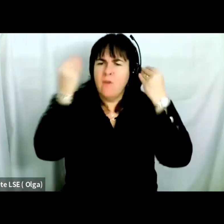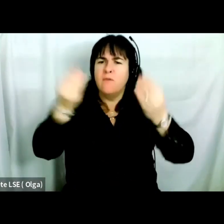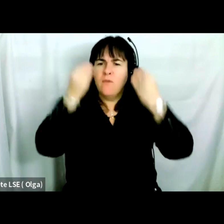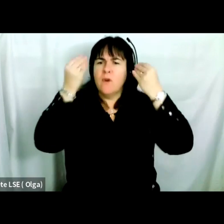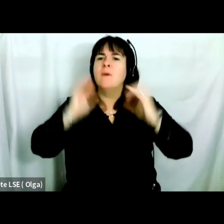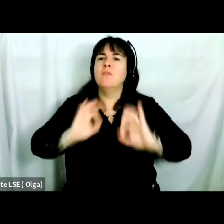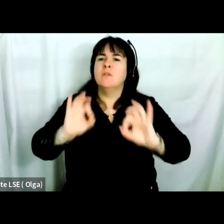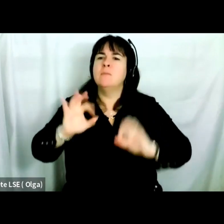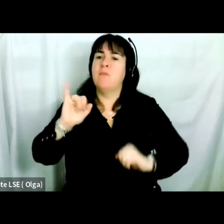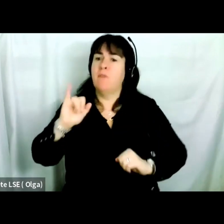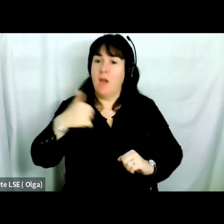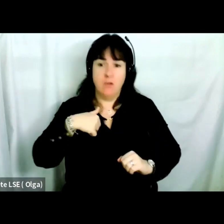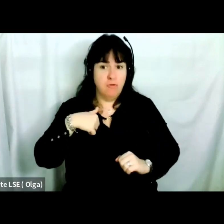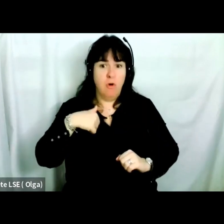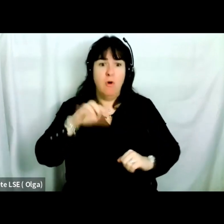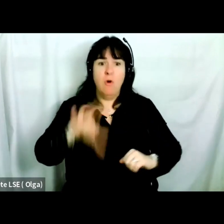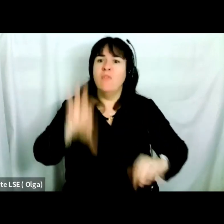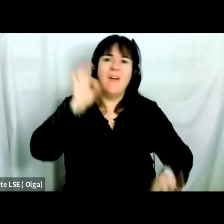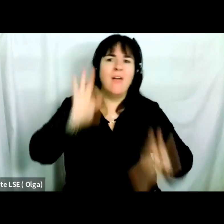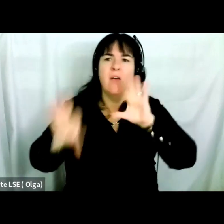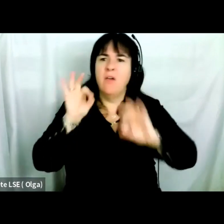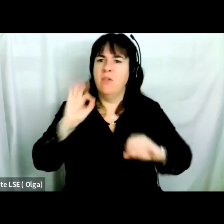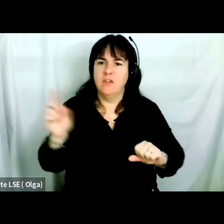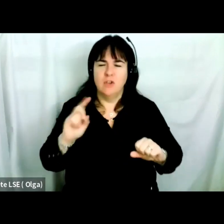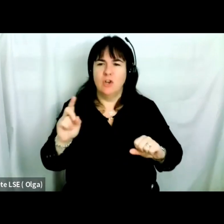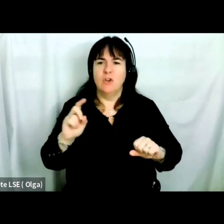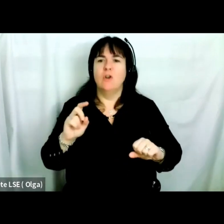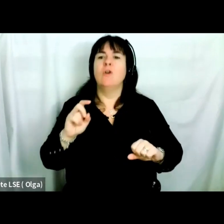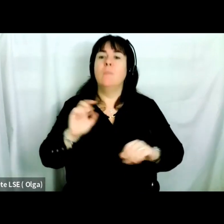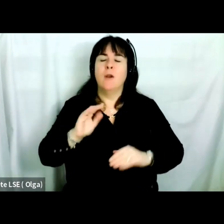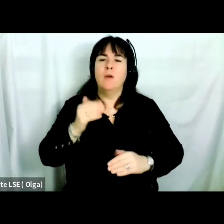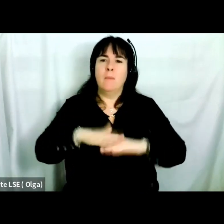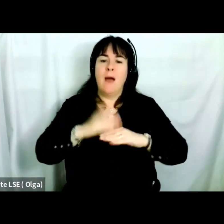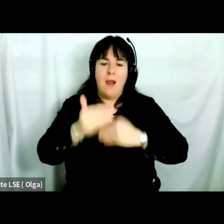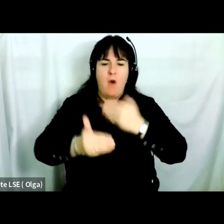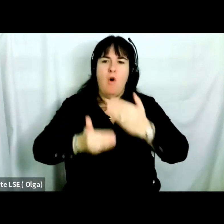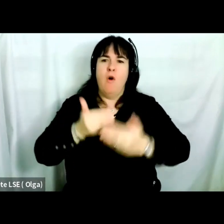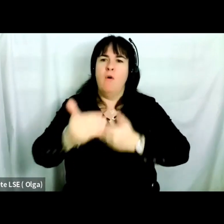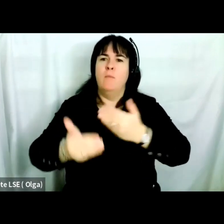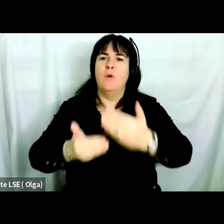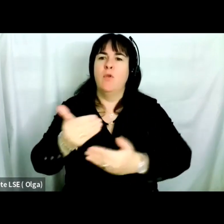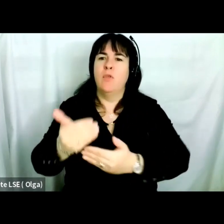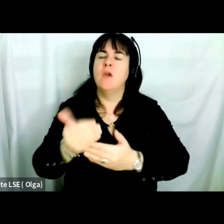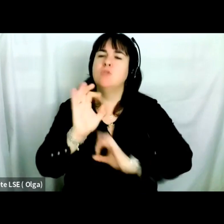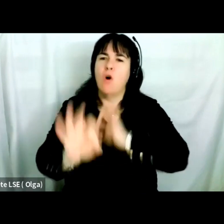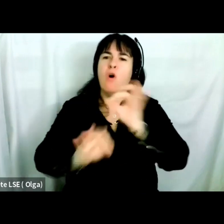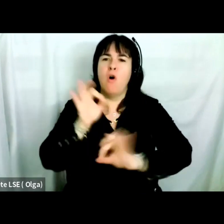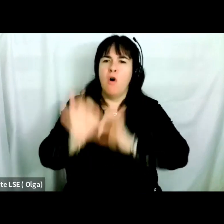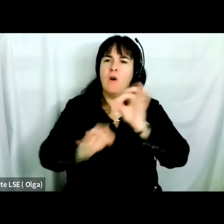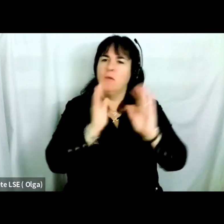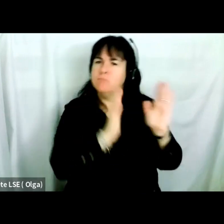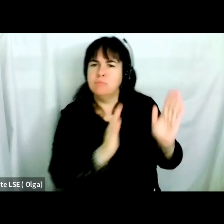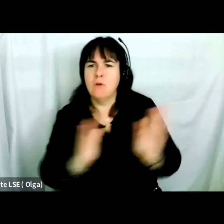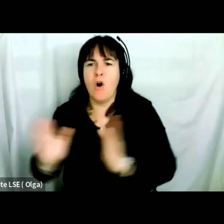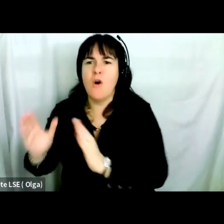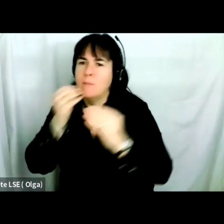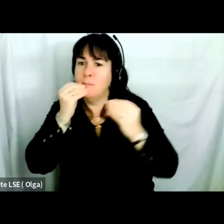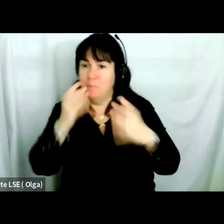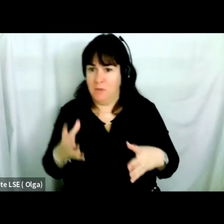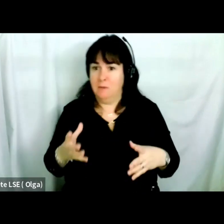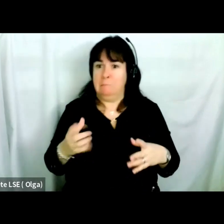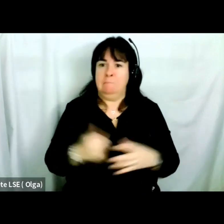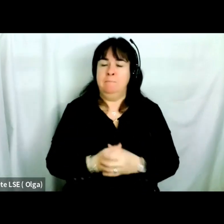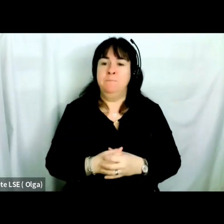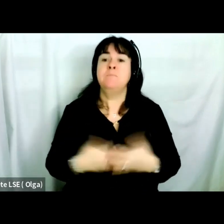para tomar decisiones, pero sí para que el procedimiento esté organizado. Entonces, como forma de resolución